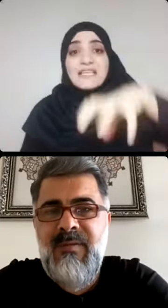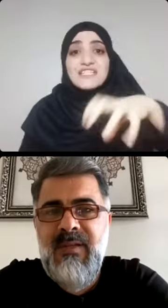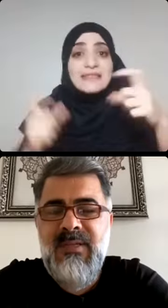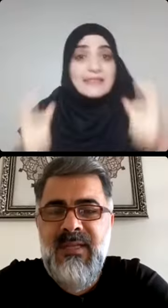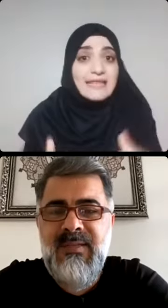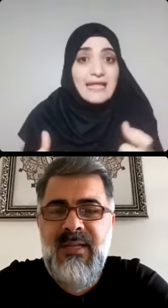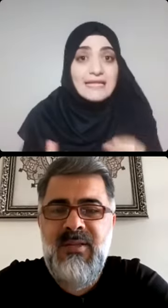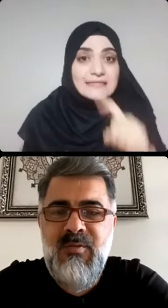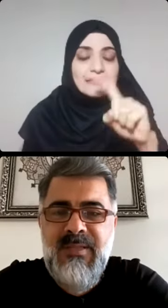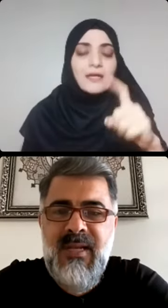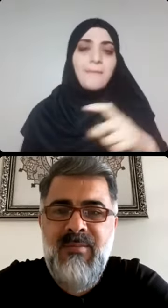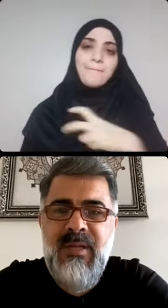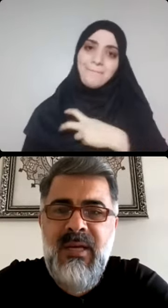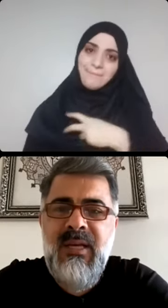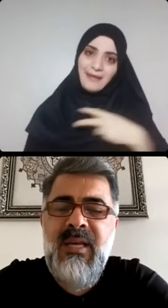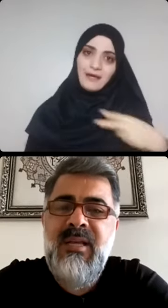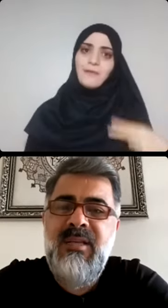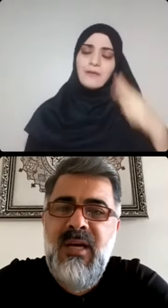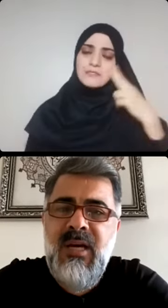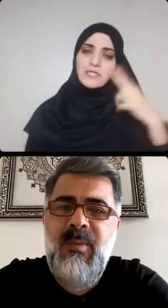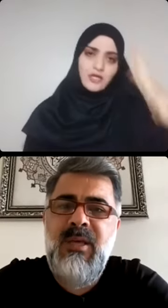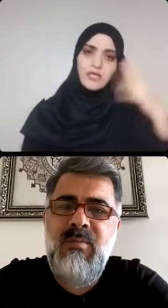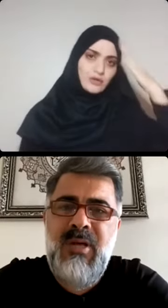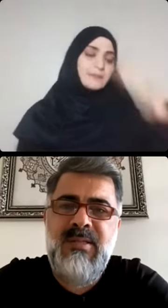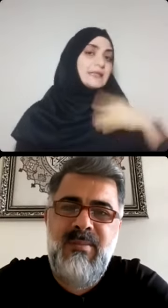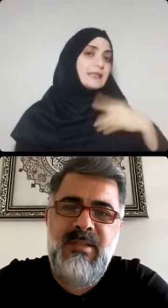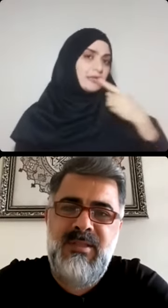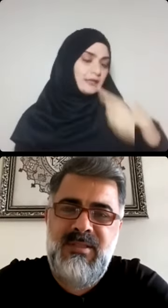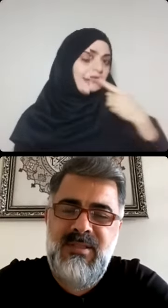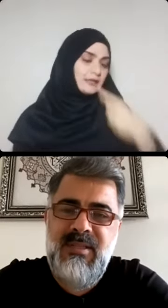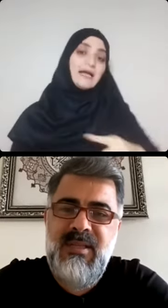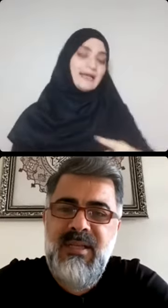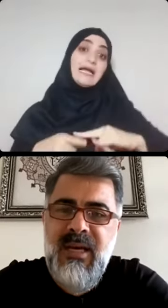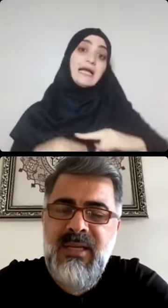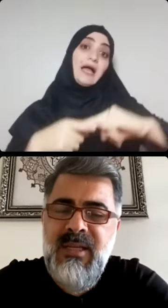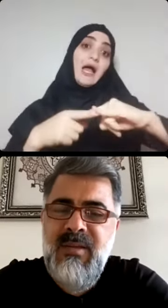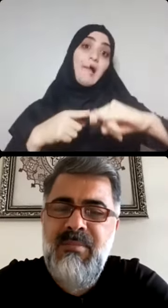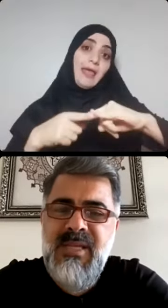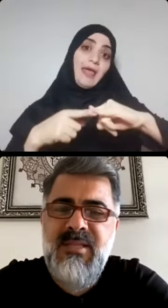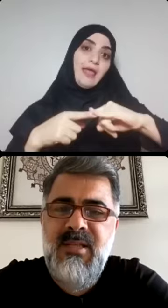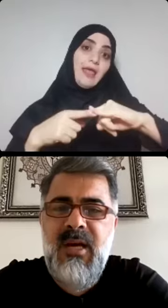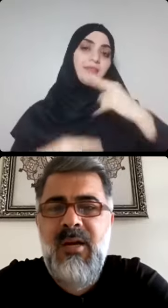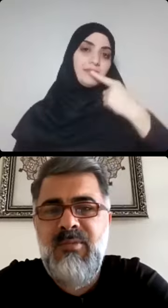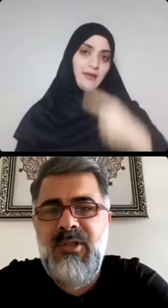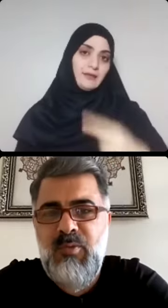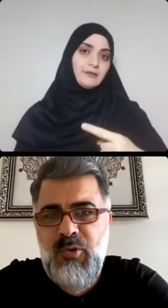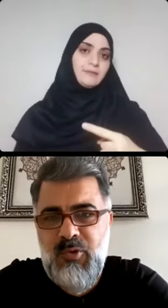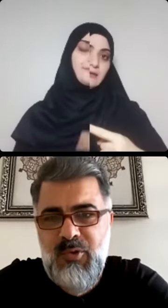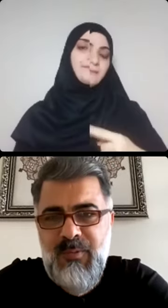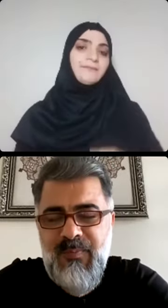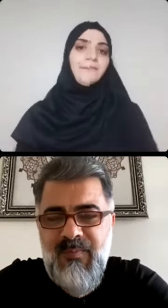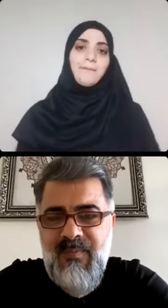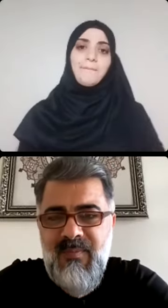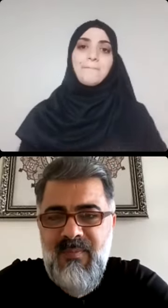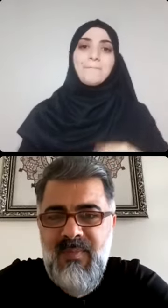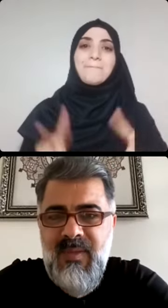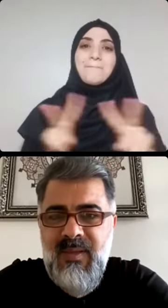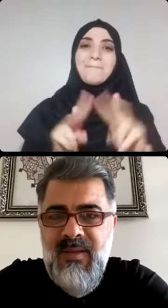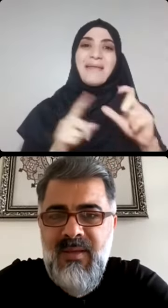Peygamber Efendimiz Aleyhisselatü Vesselam da Kabe-i Muazzama'dır. Yani Mescid-i Haram'dır buyurdu.